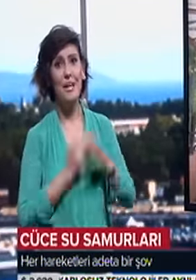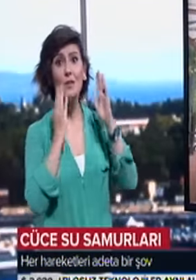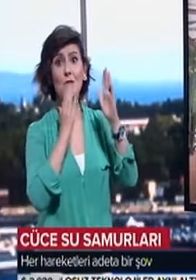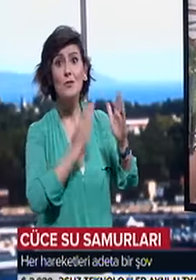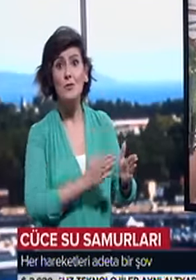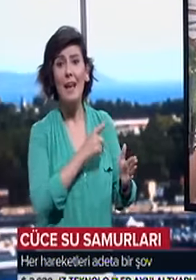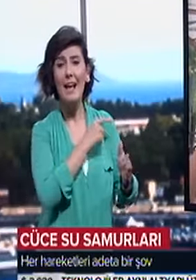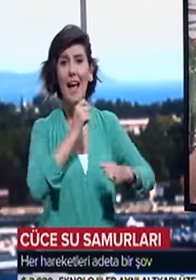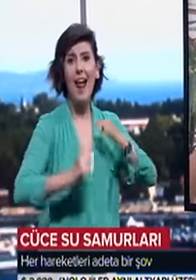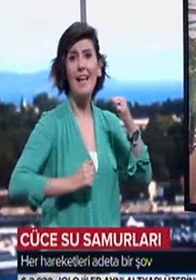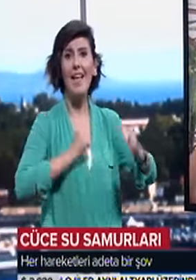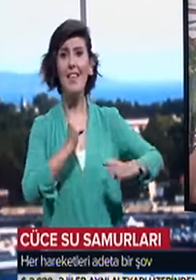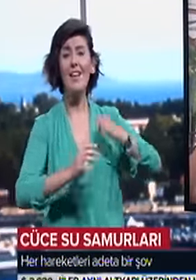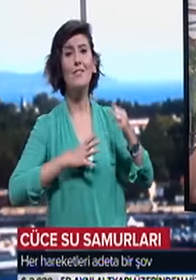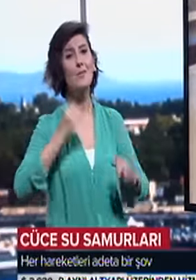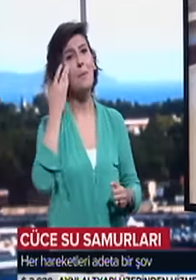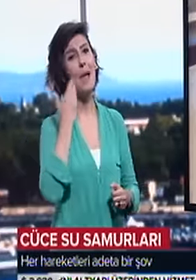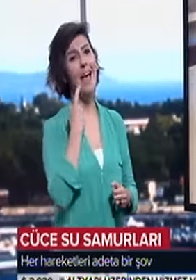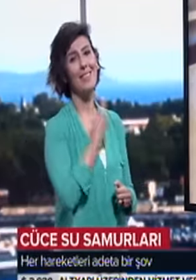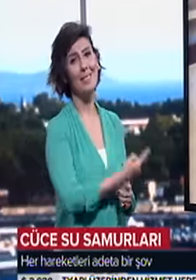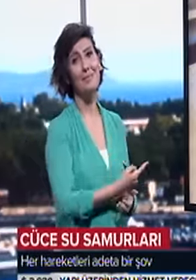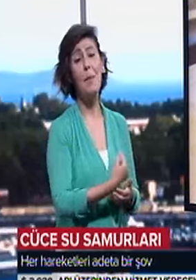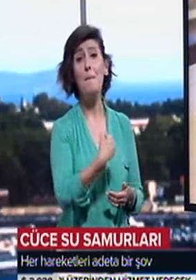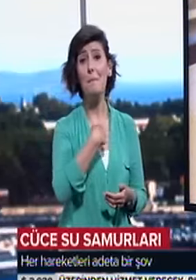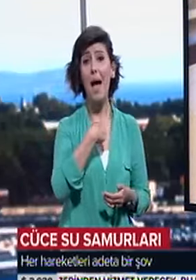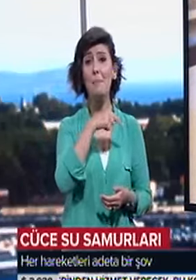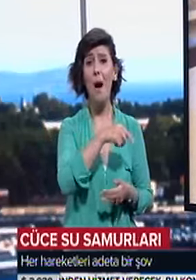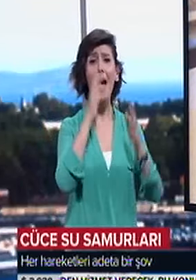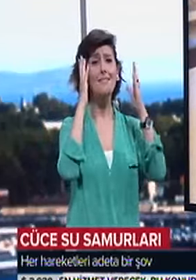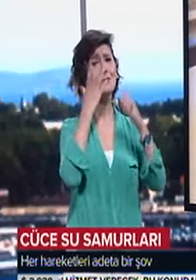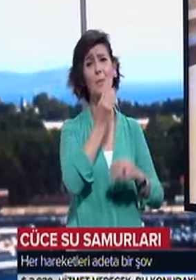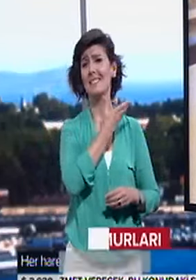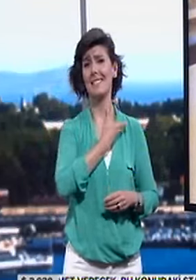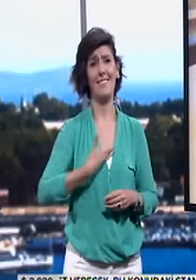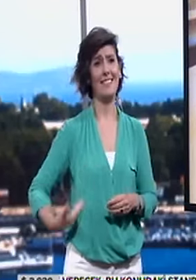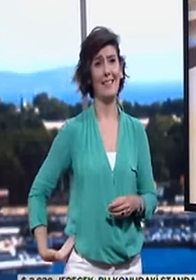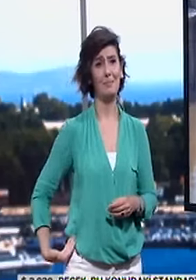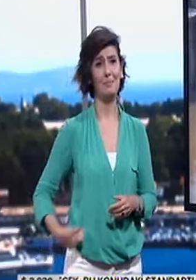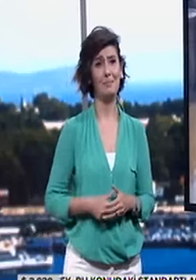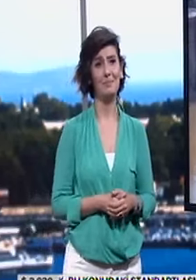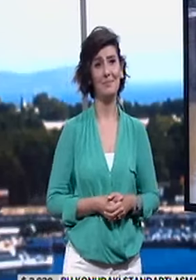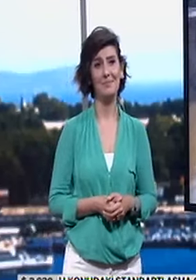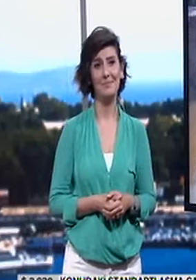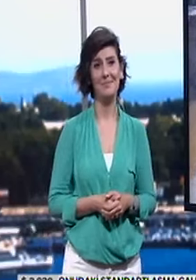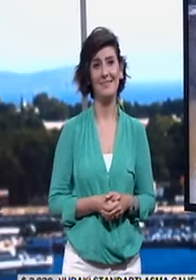Sürekli akrobasi hareketleri yapıyorlar. Çok hoşumuza gitti. Ben bu hayvanı çok sevdim.